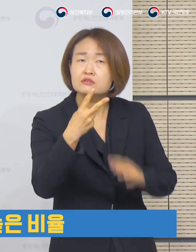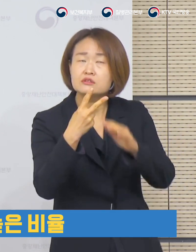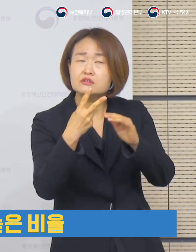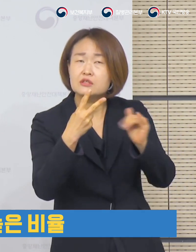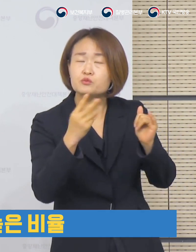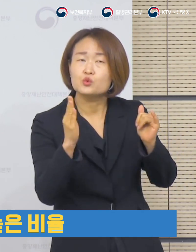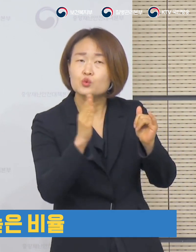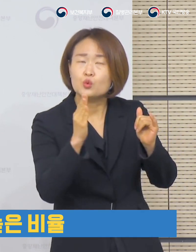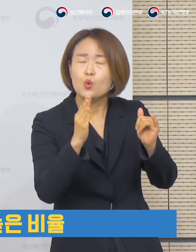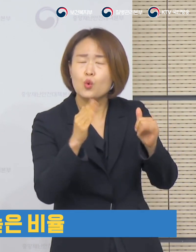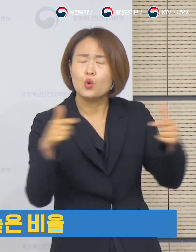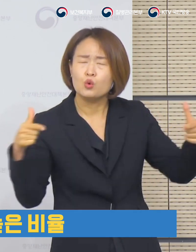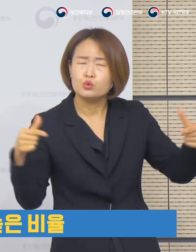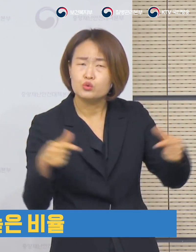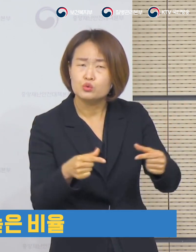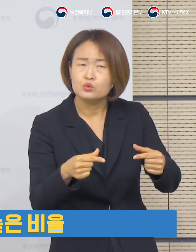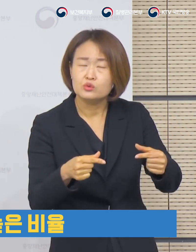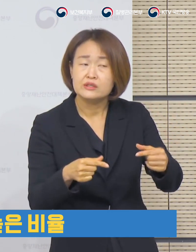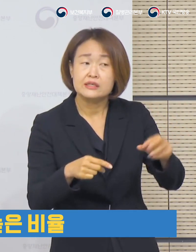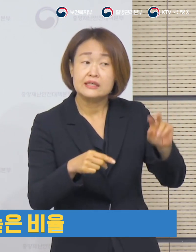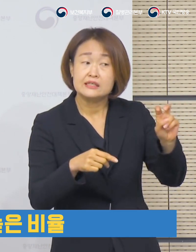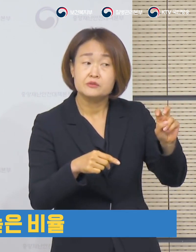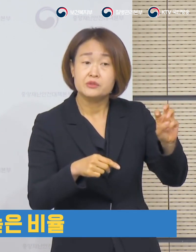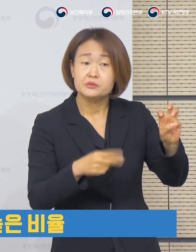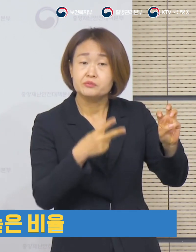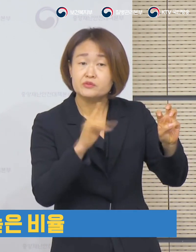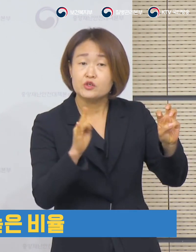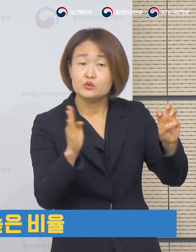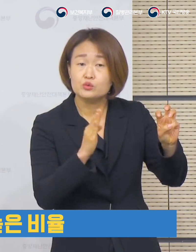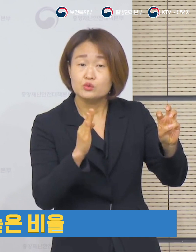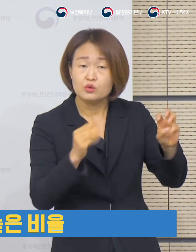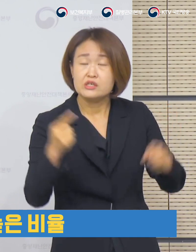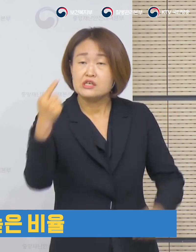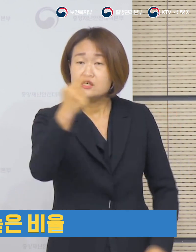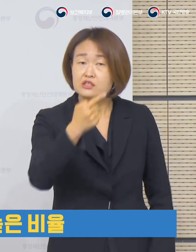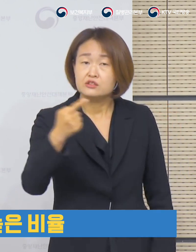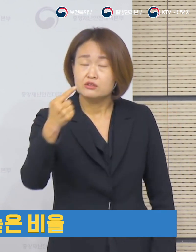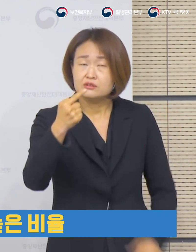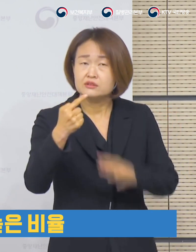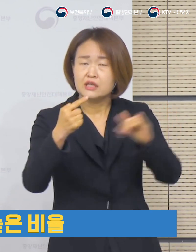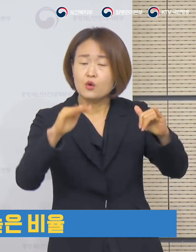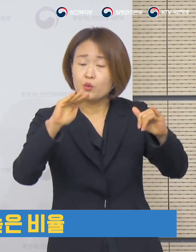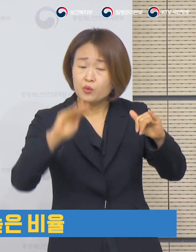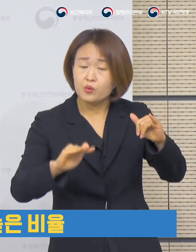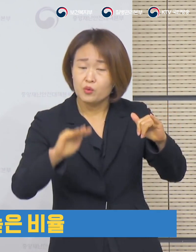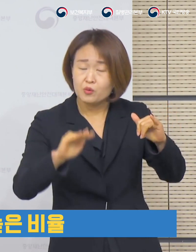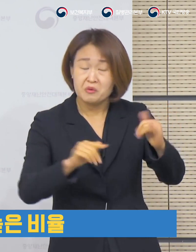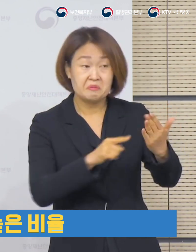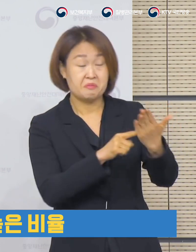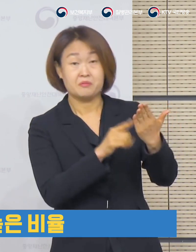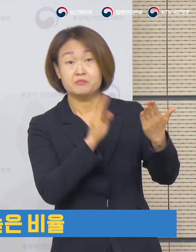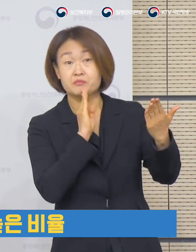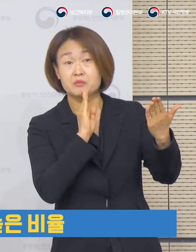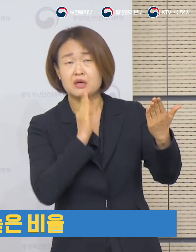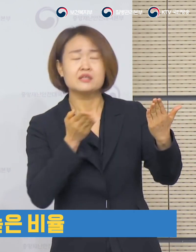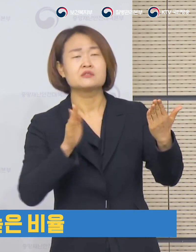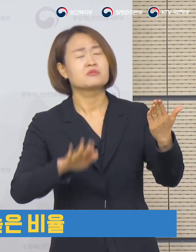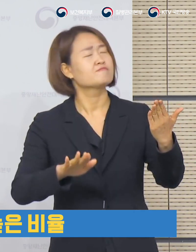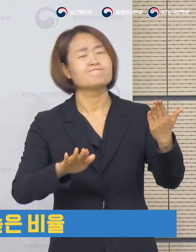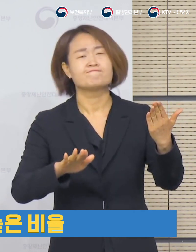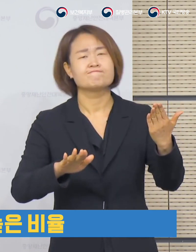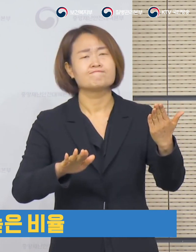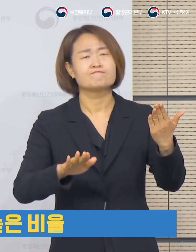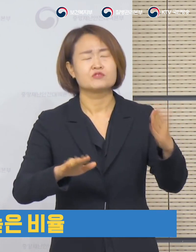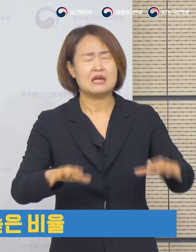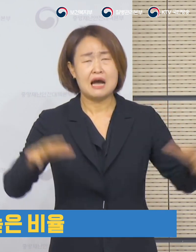초반으로 감소하였으며 20, 30대 입국자도 1,000명 미만으로 감소한 것으로 나타났으나 아직까지는